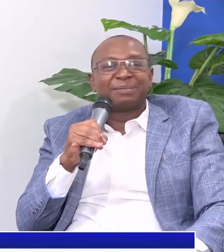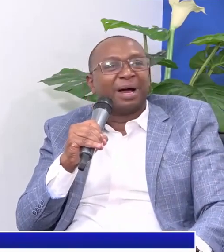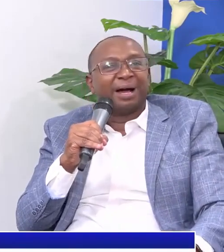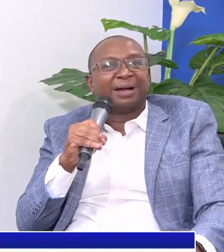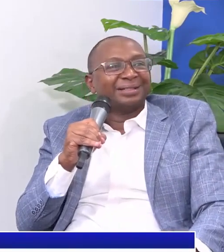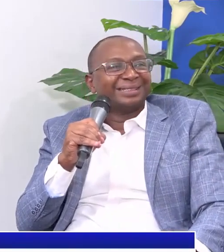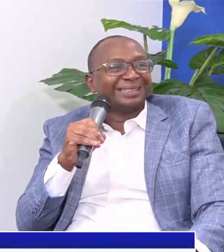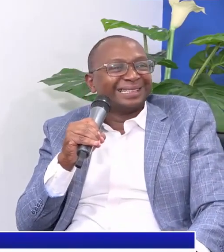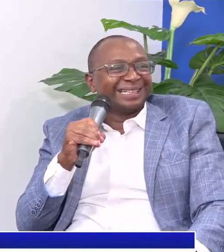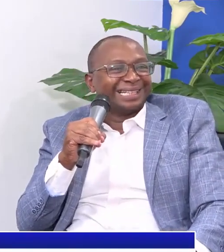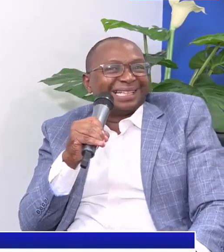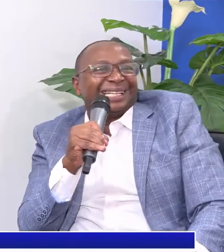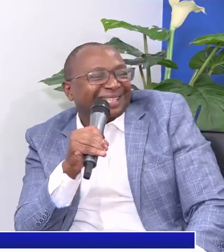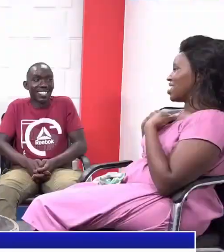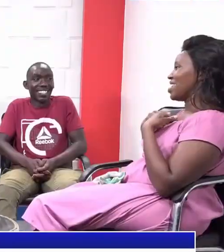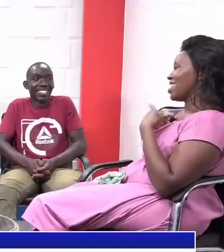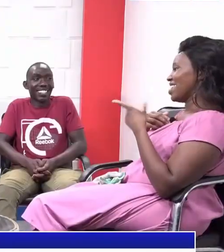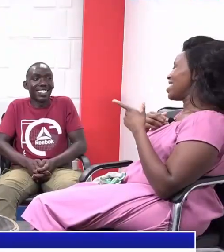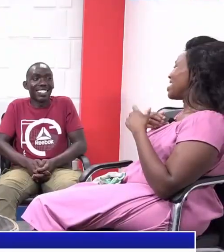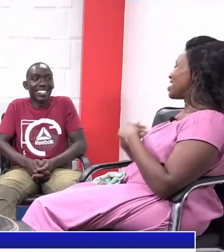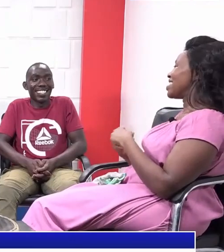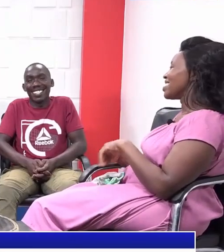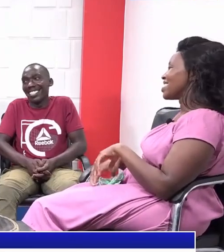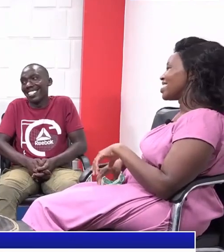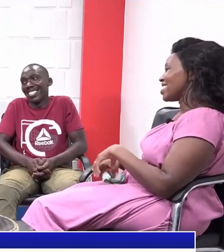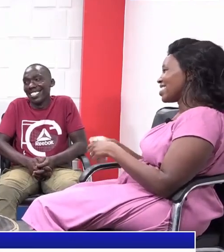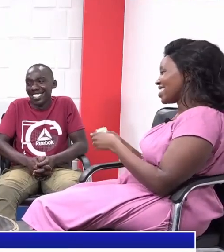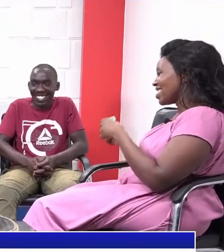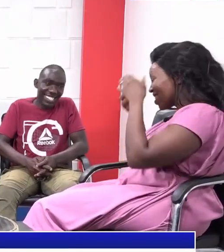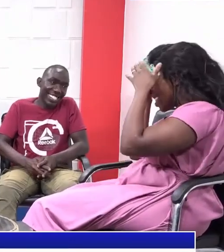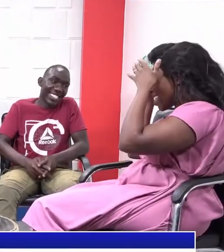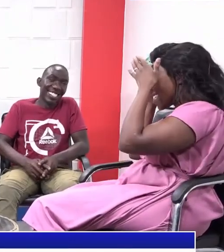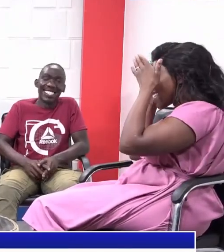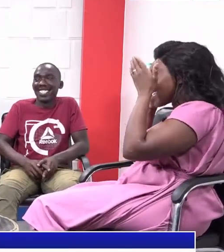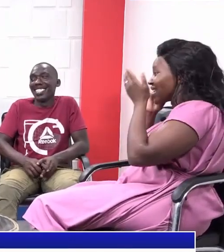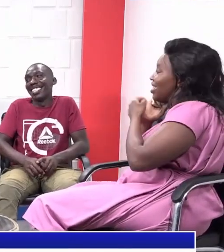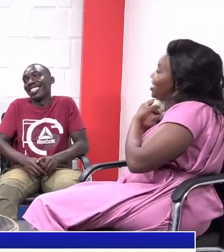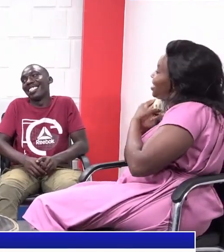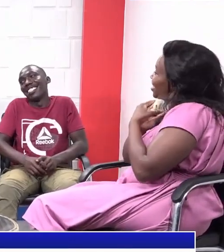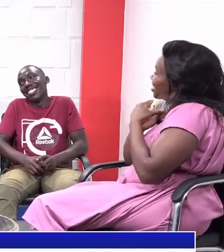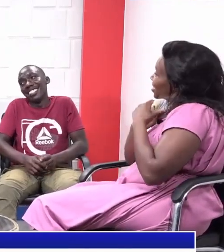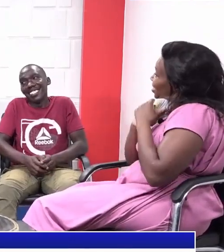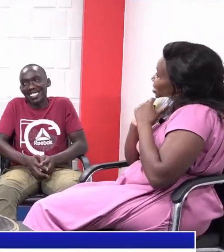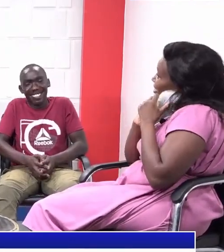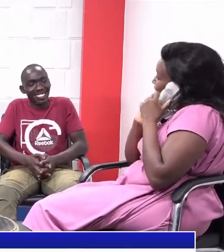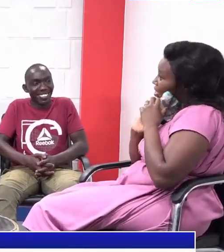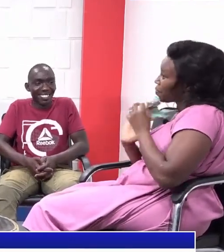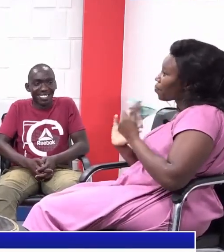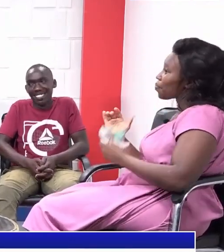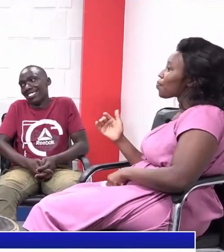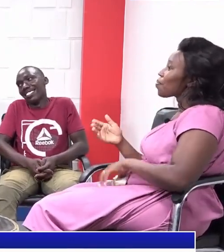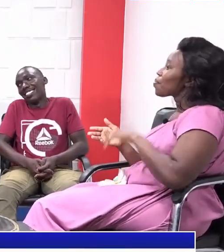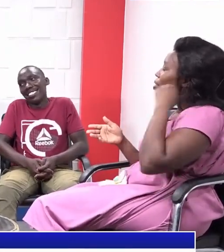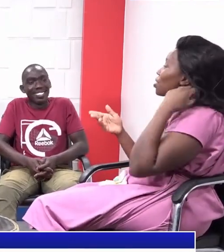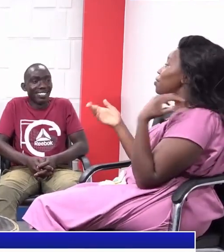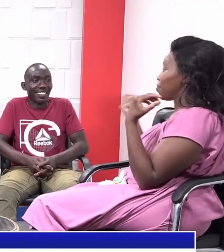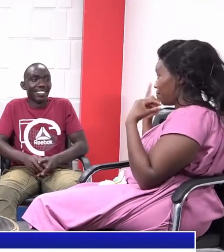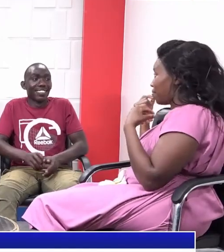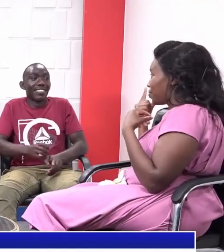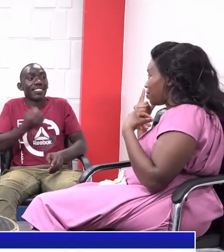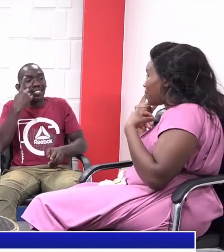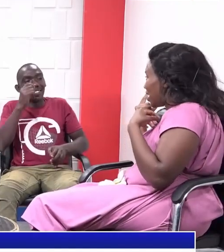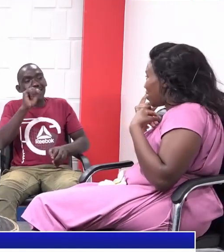waende. Our team itawatekia care in Mombasa. Yes, I have a team in Mombasa. Niko na magari zangu Mombasa,